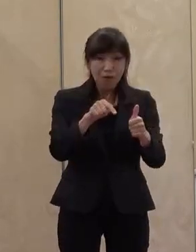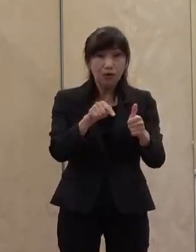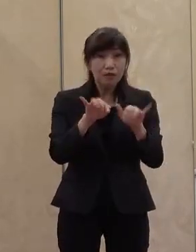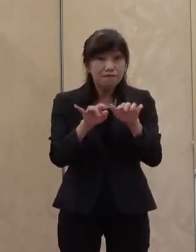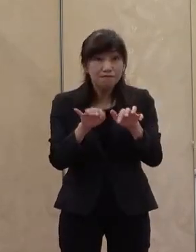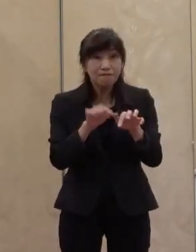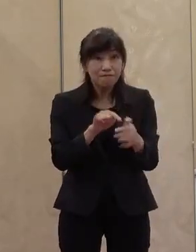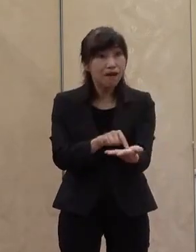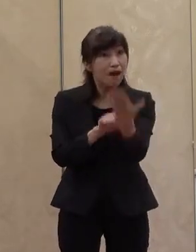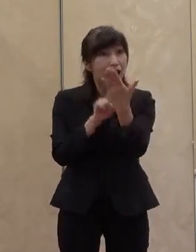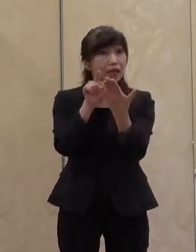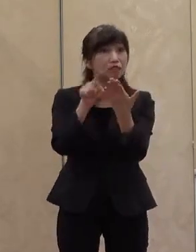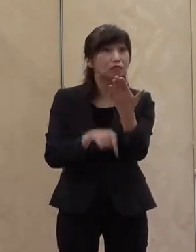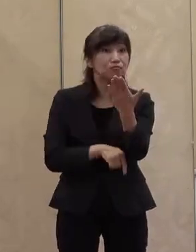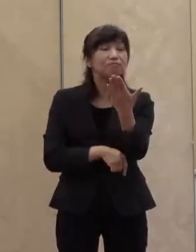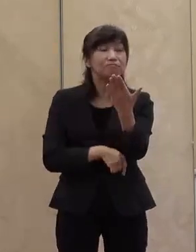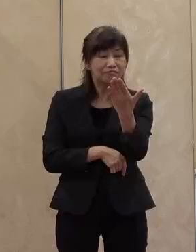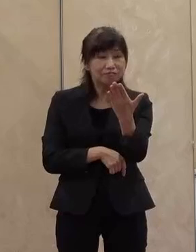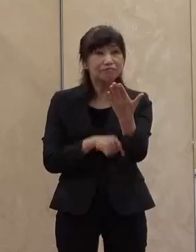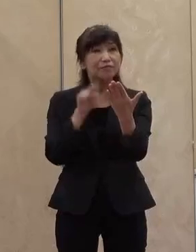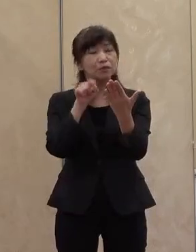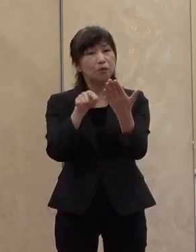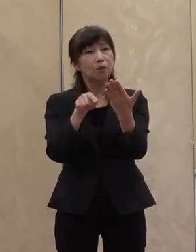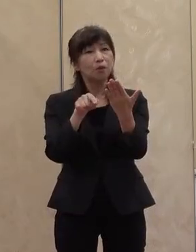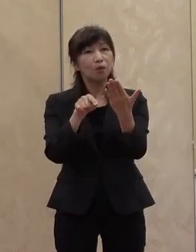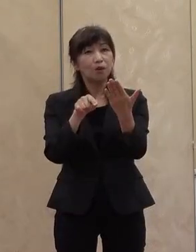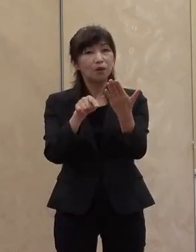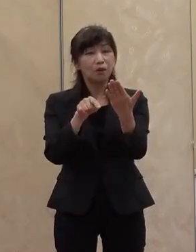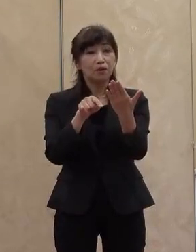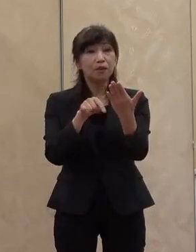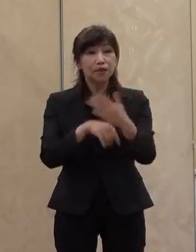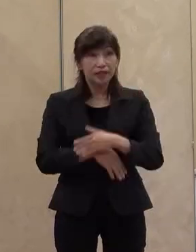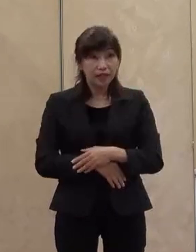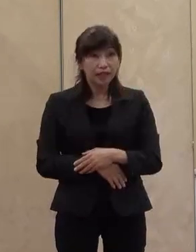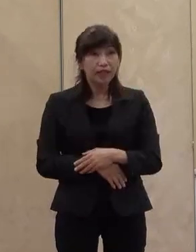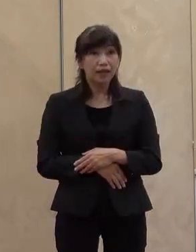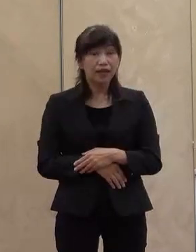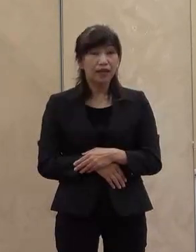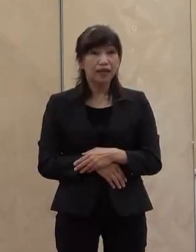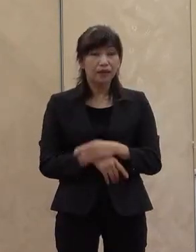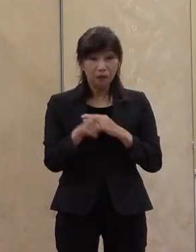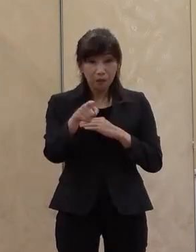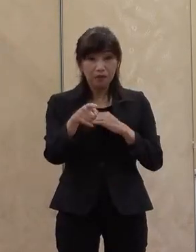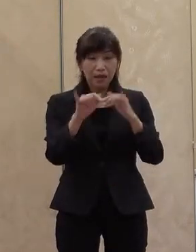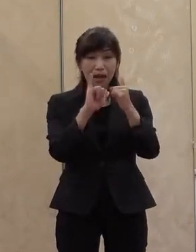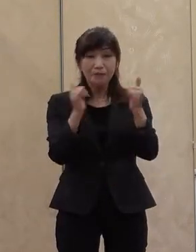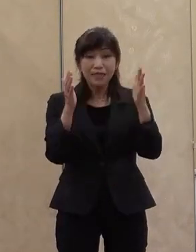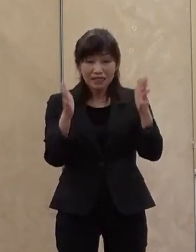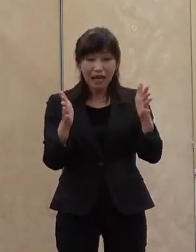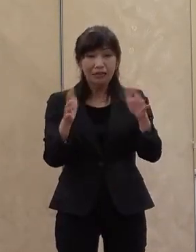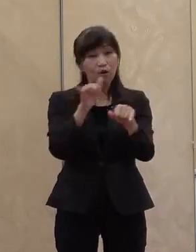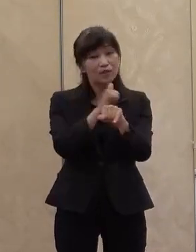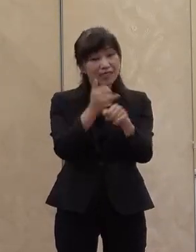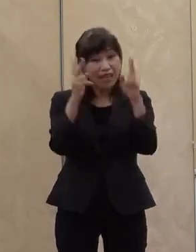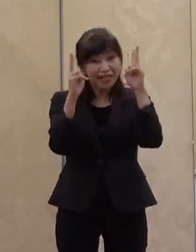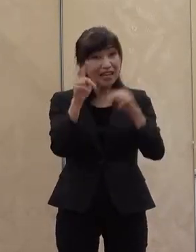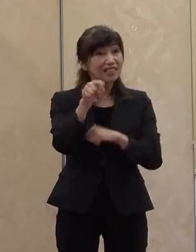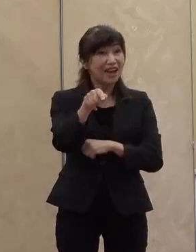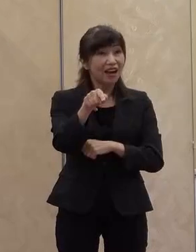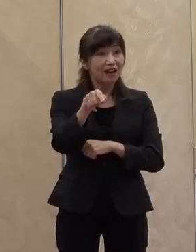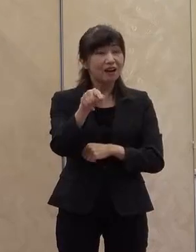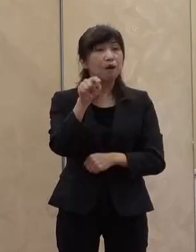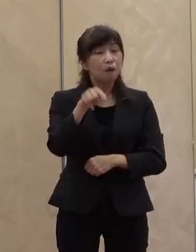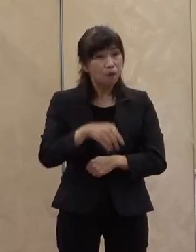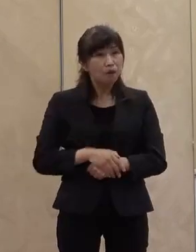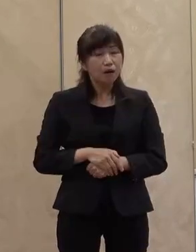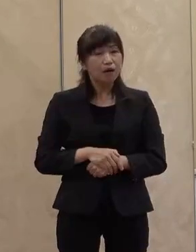そのサイトで何をするかということなんですが、ここの民間人材会社がですね、この特にこの